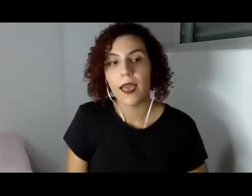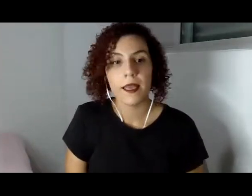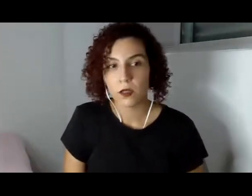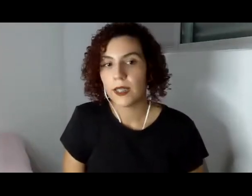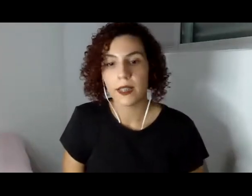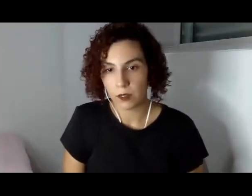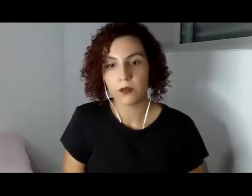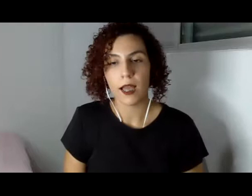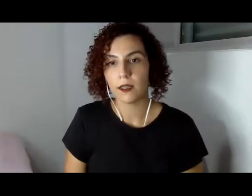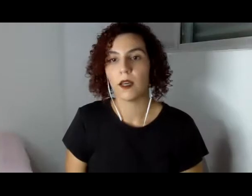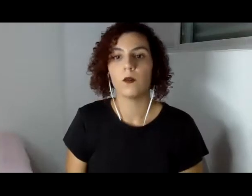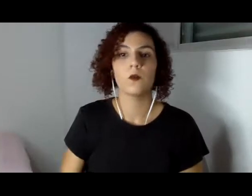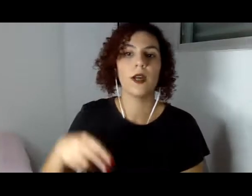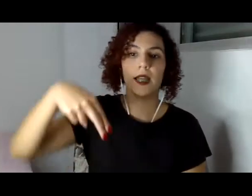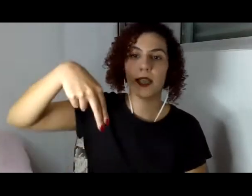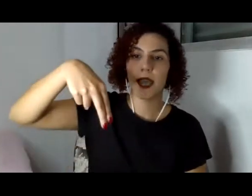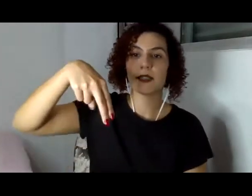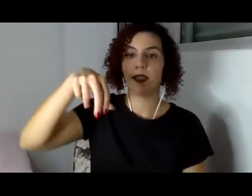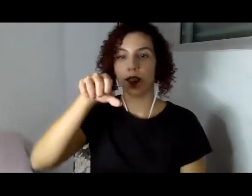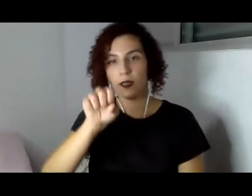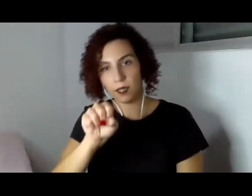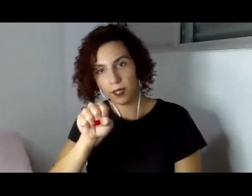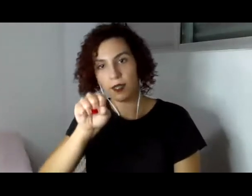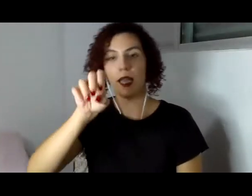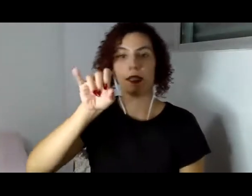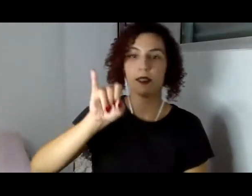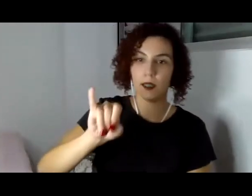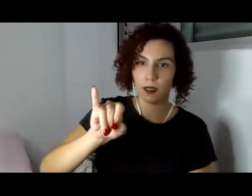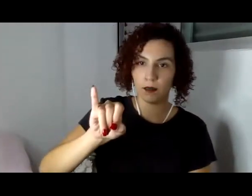Siglas é soletrado, tá? Então, o NSI,